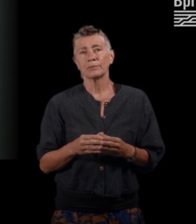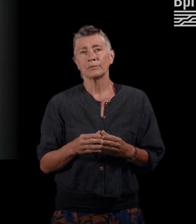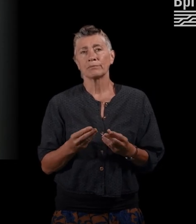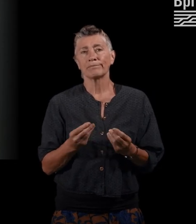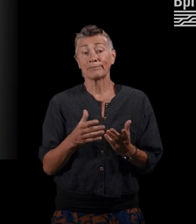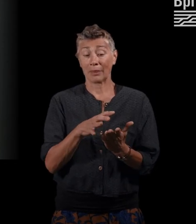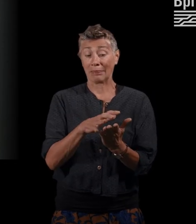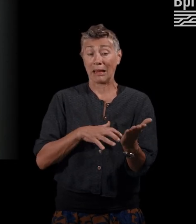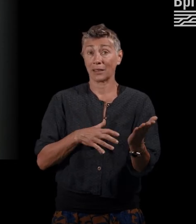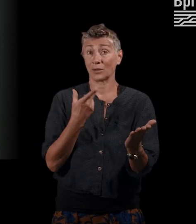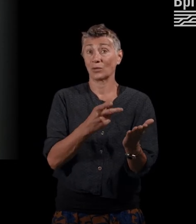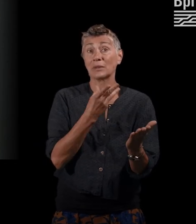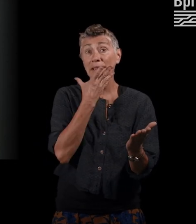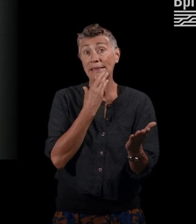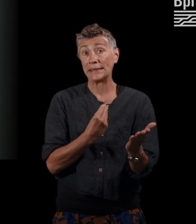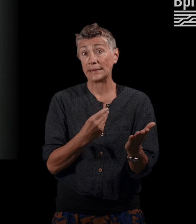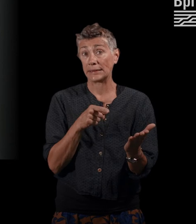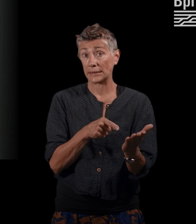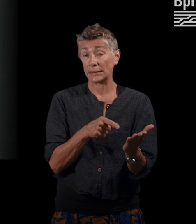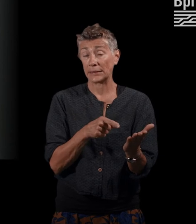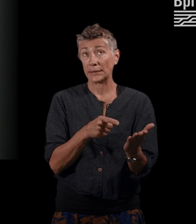l'esthétique du texte